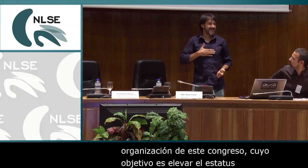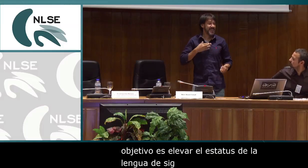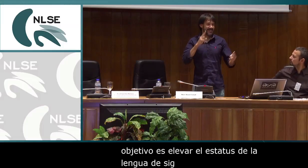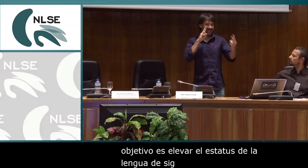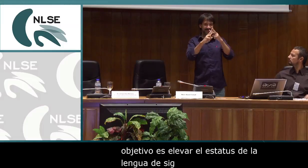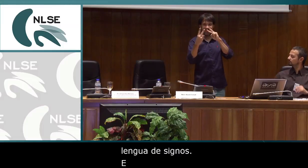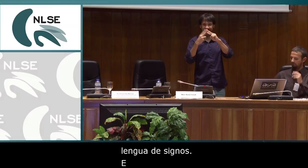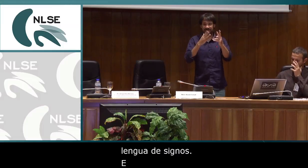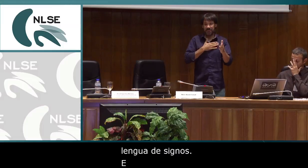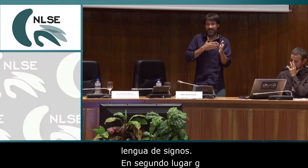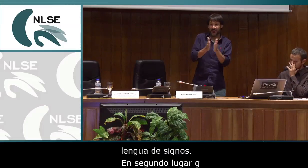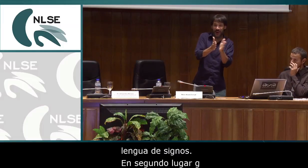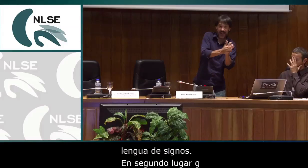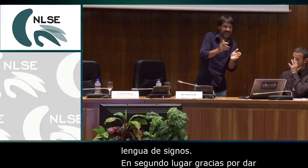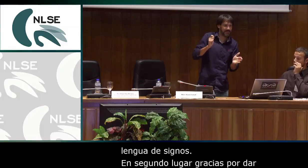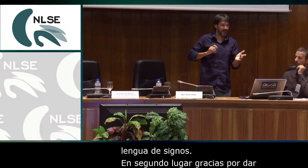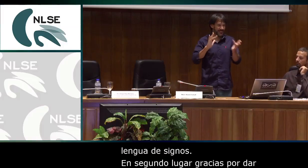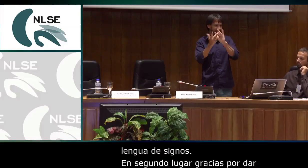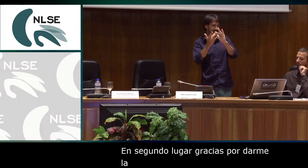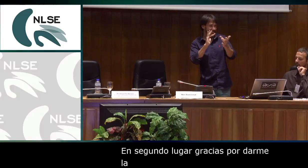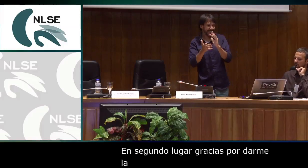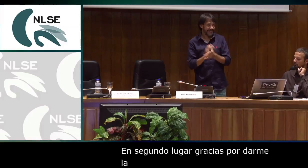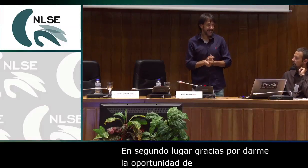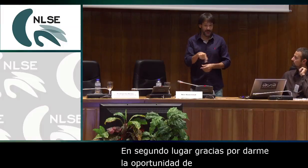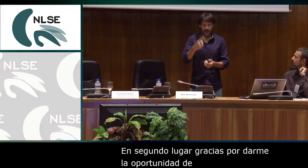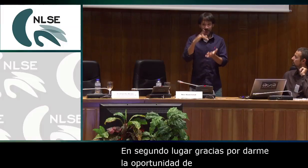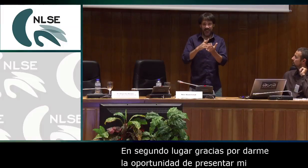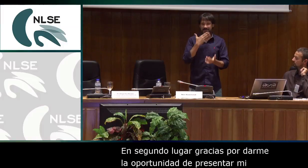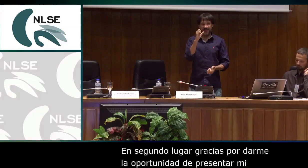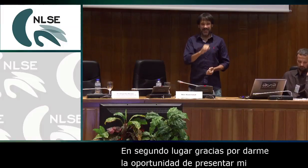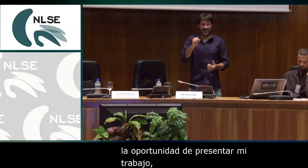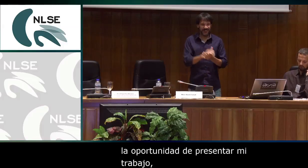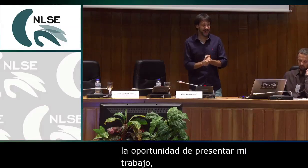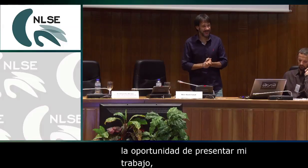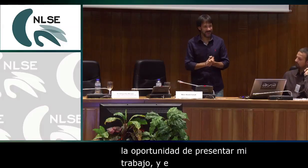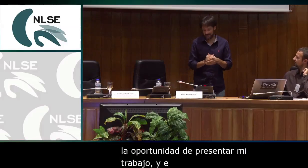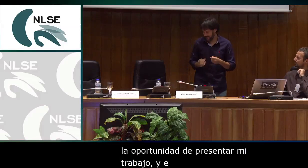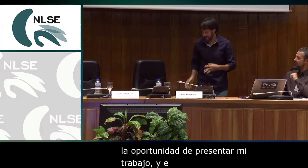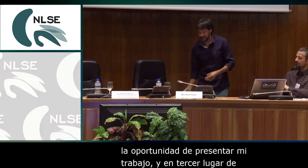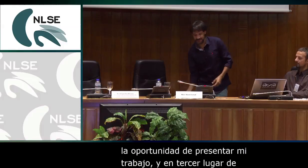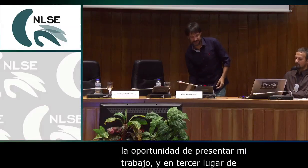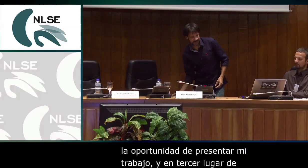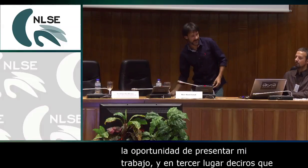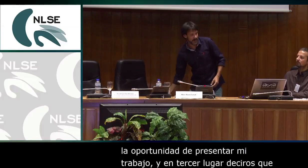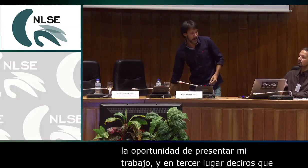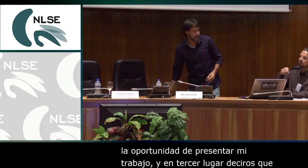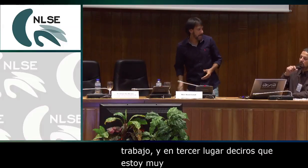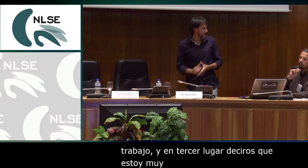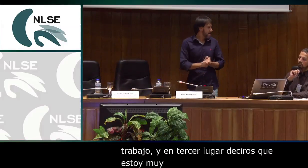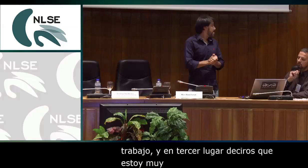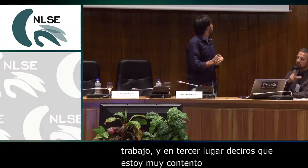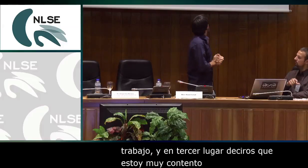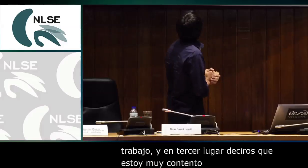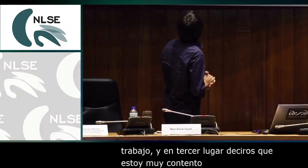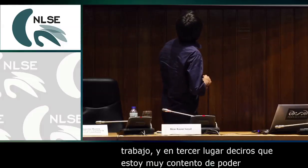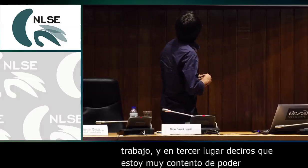tercer lugar, deciros que estoy muy contento de poder encontrarme con compañeros, poder contactar con ellos. Para mí